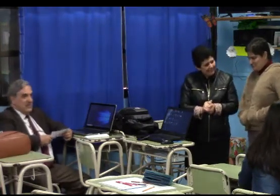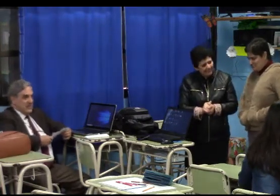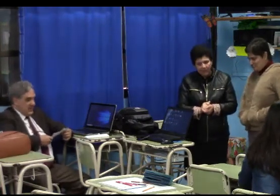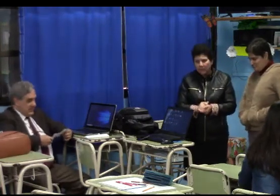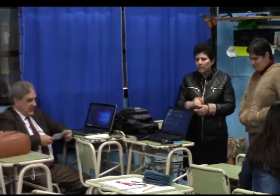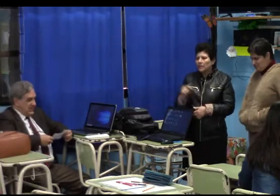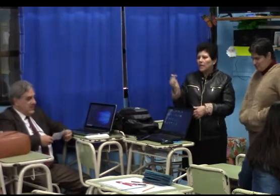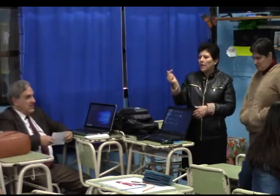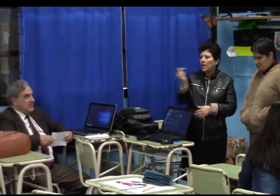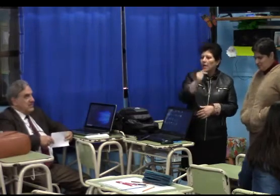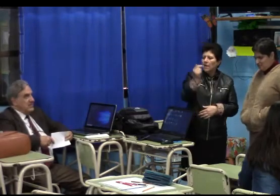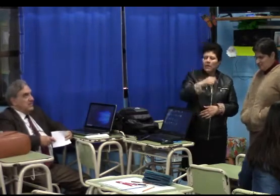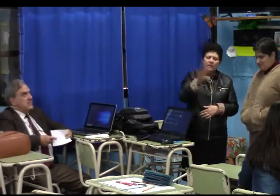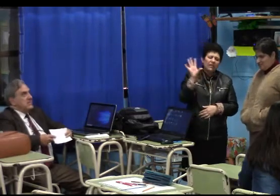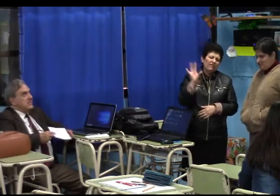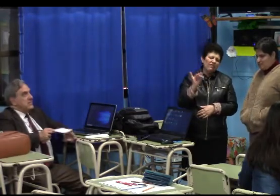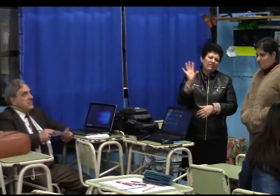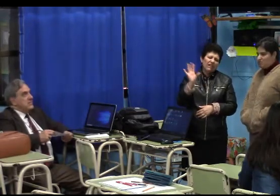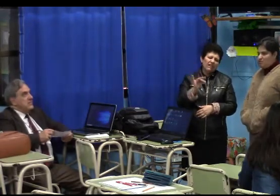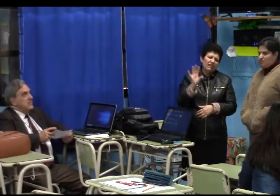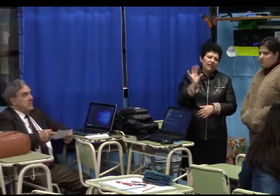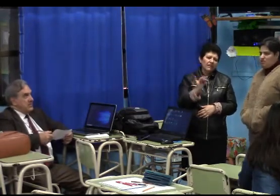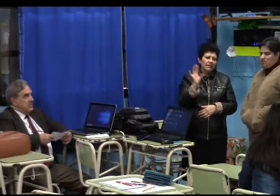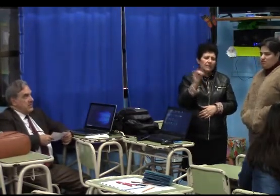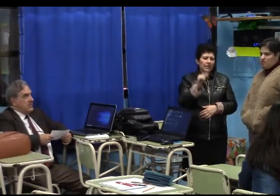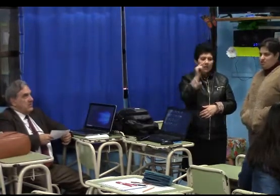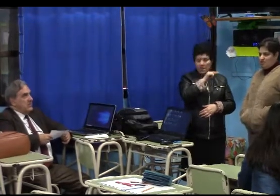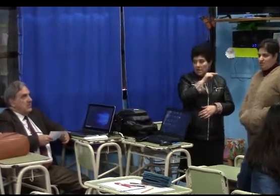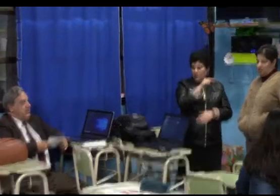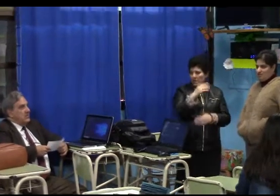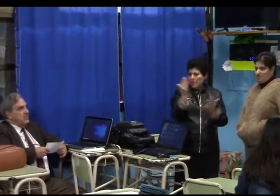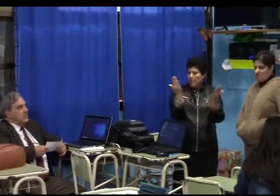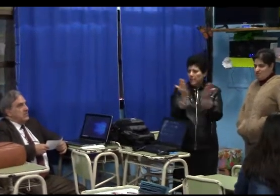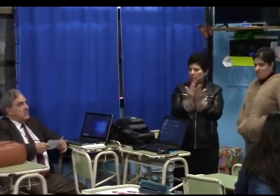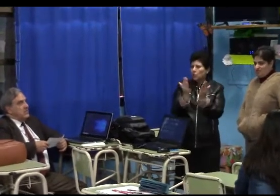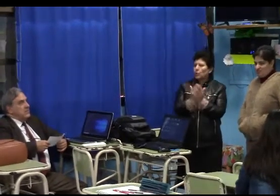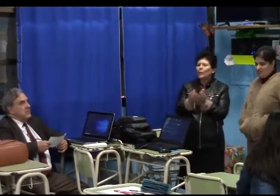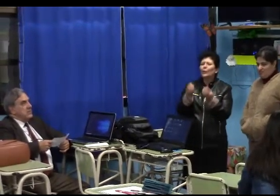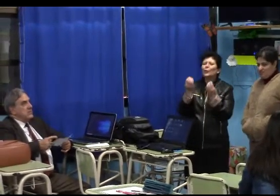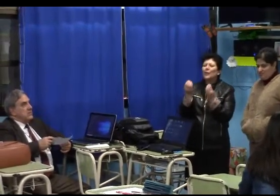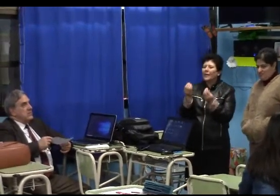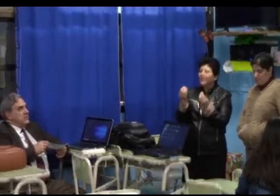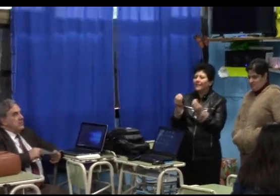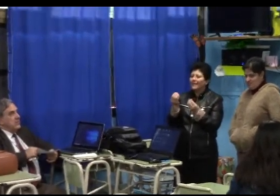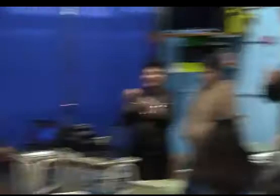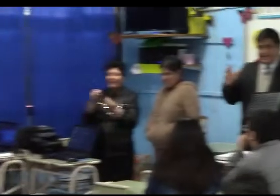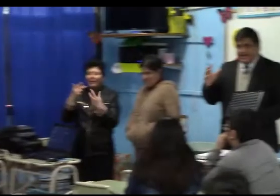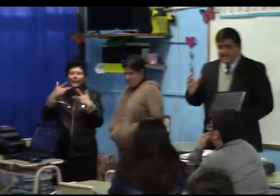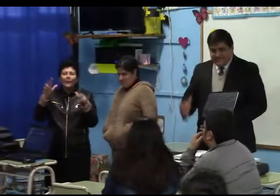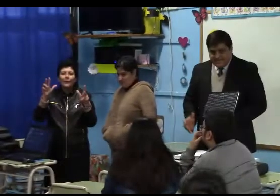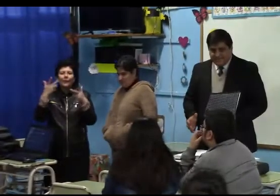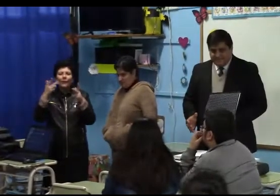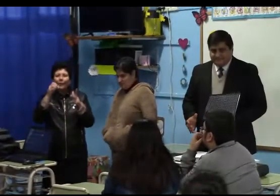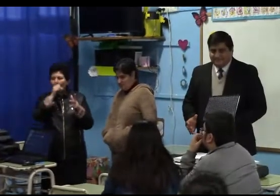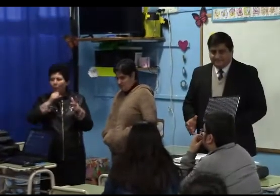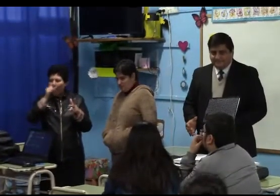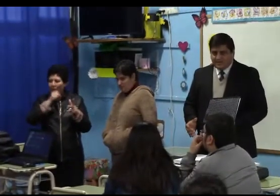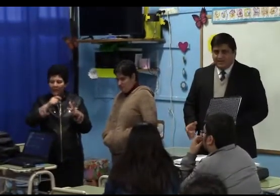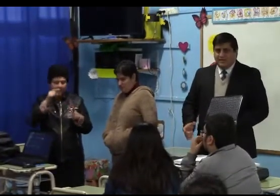Todo le cuesta el doble a ella. Ella está estudiando música. Tiene que ir a la